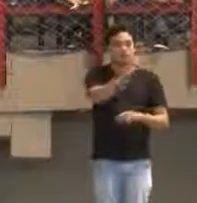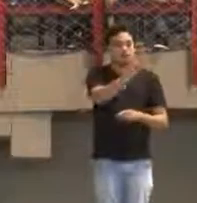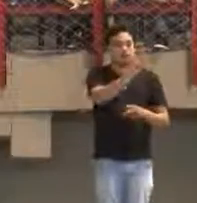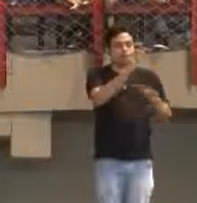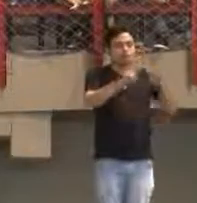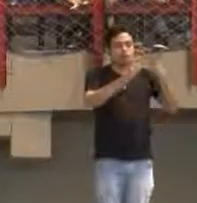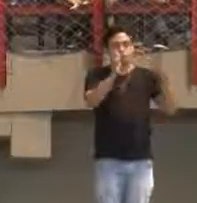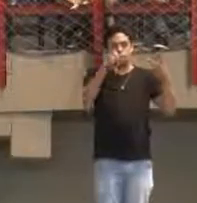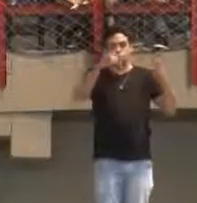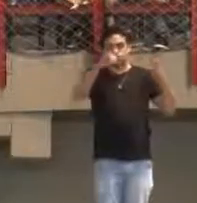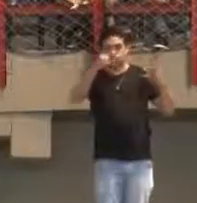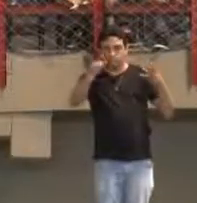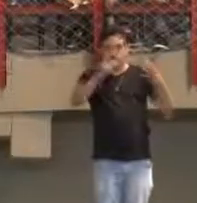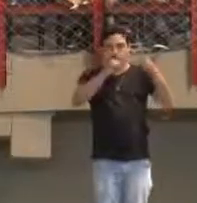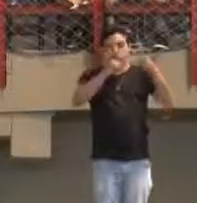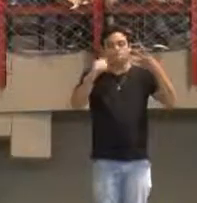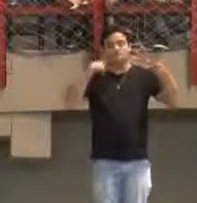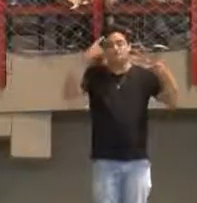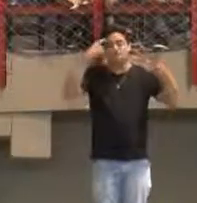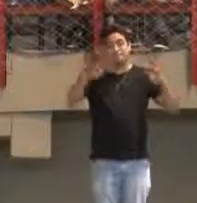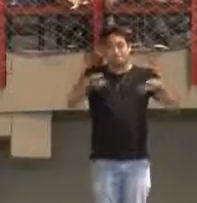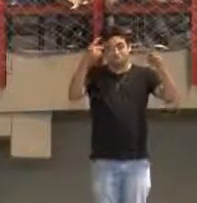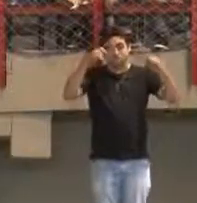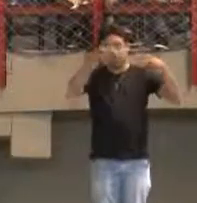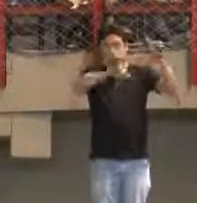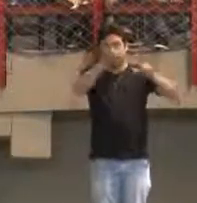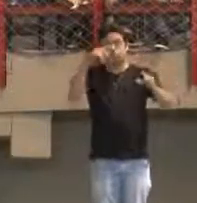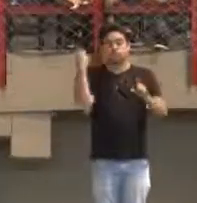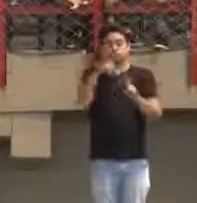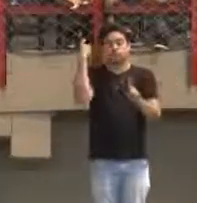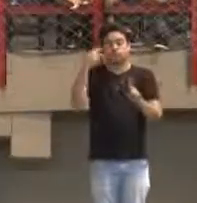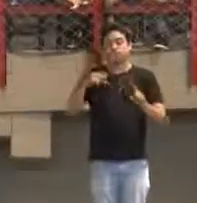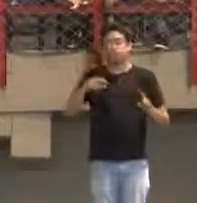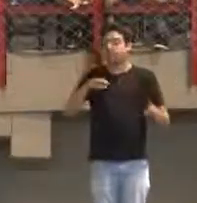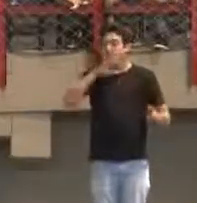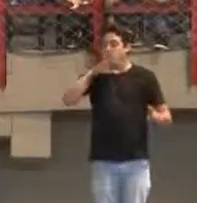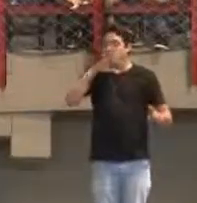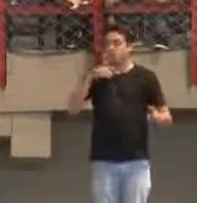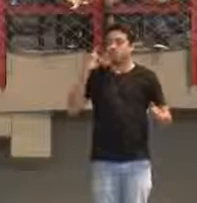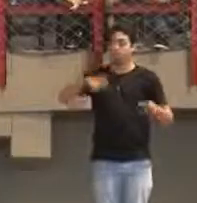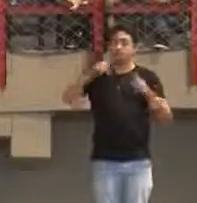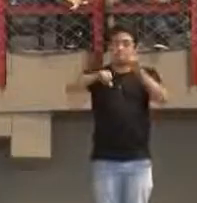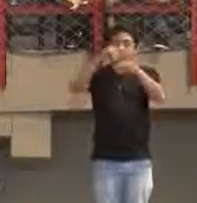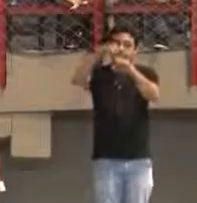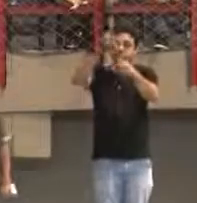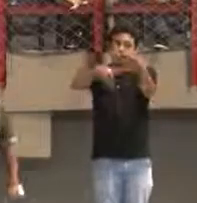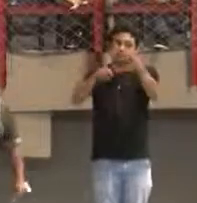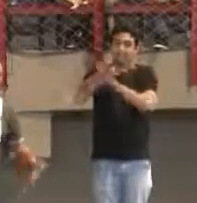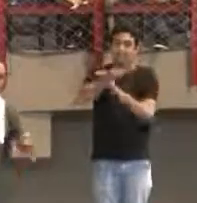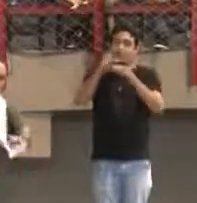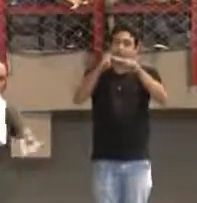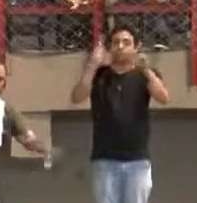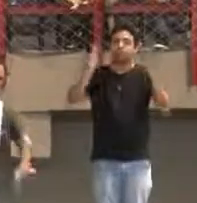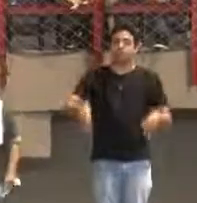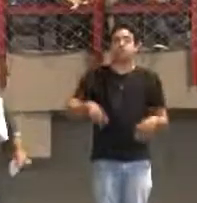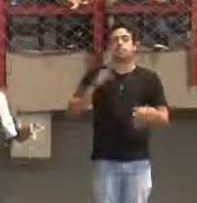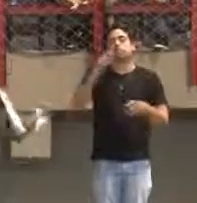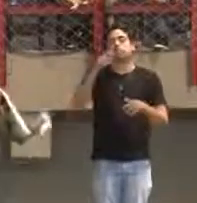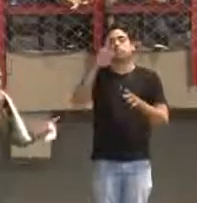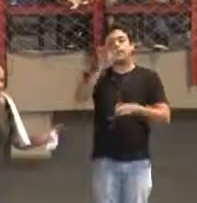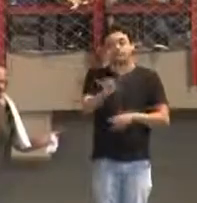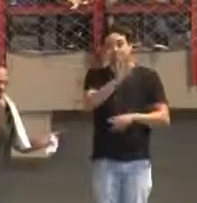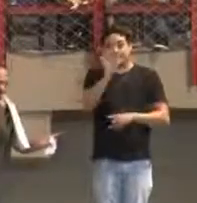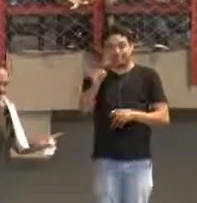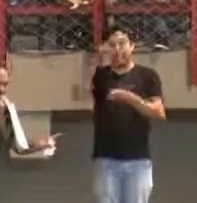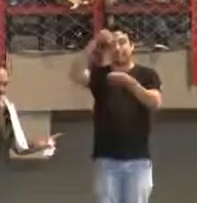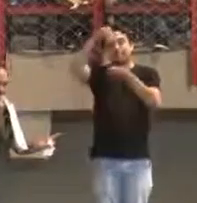harmoníaco Se prepare Chapa que a chibatada é grande e é de química o nome disso Literatura e